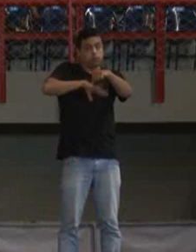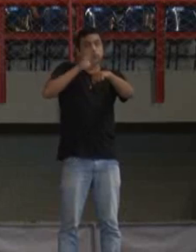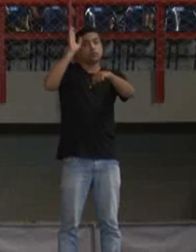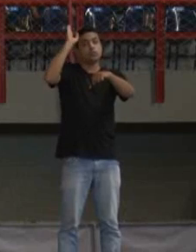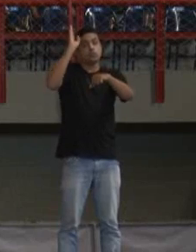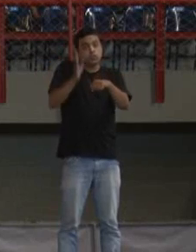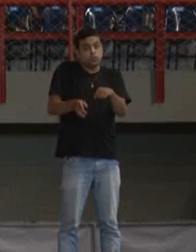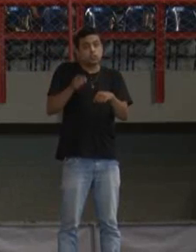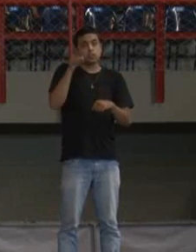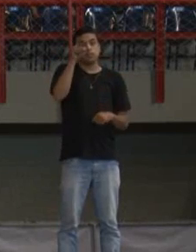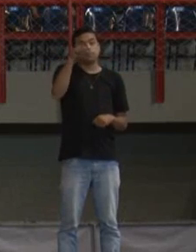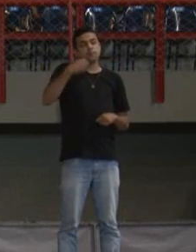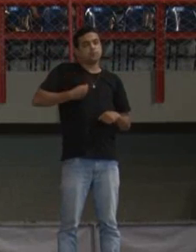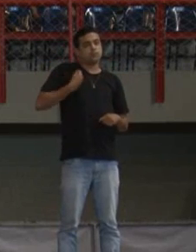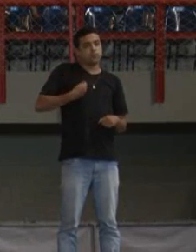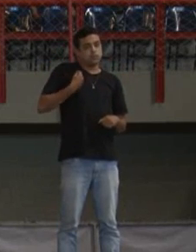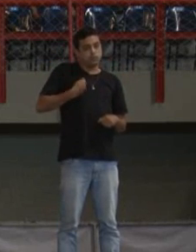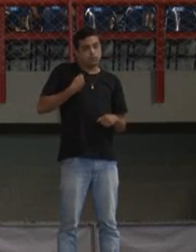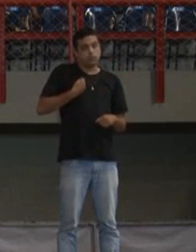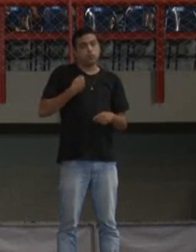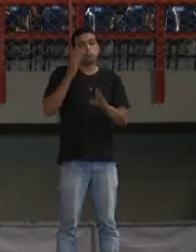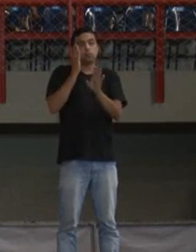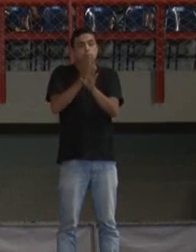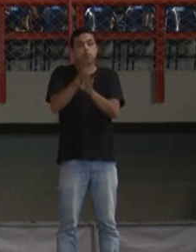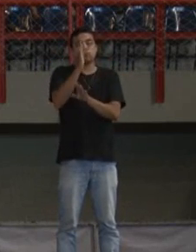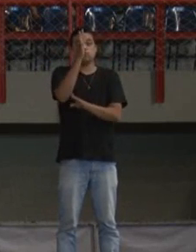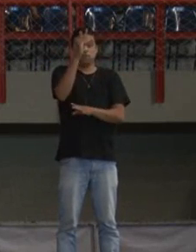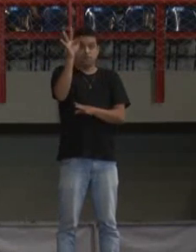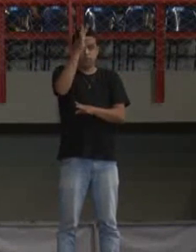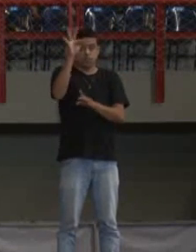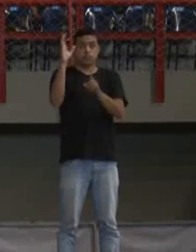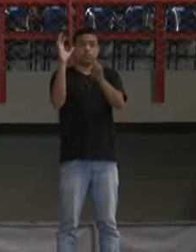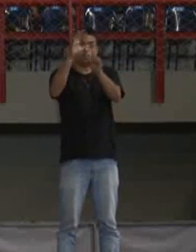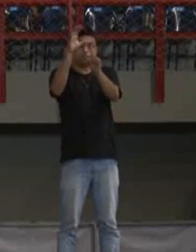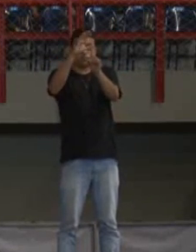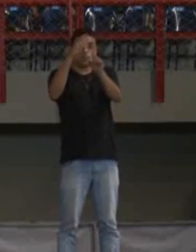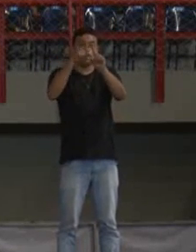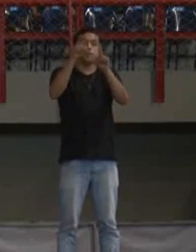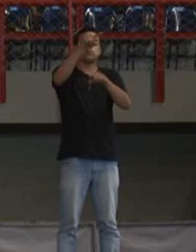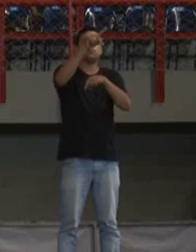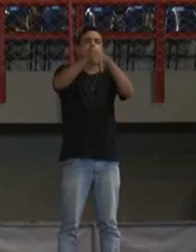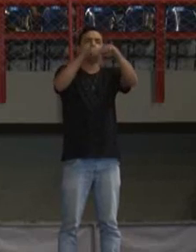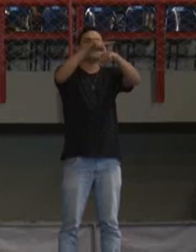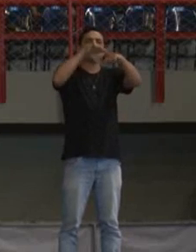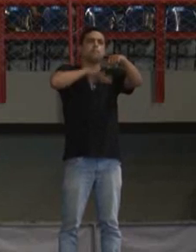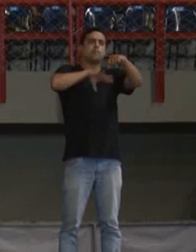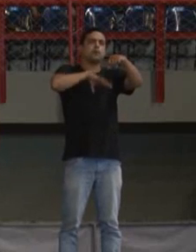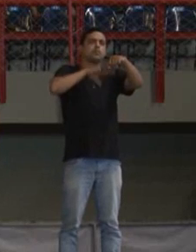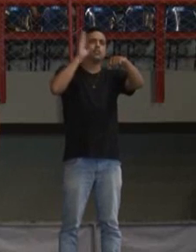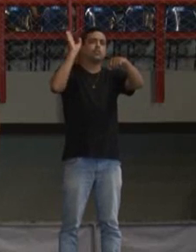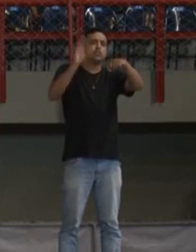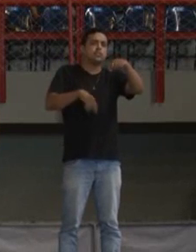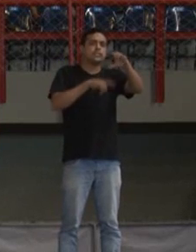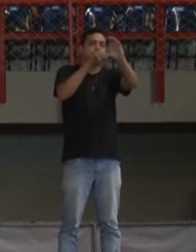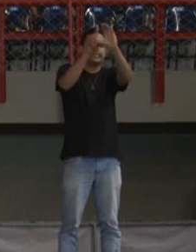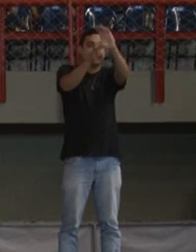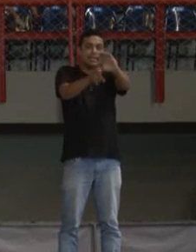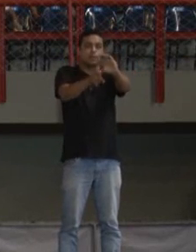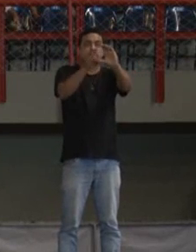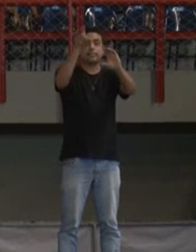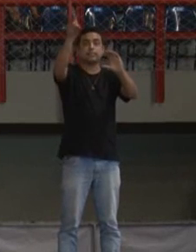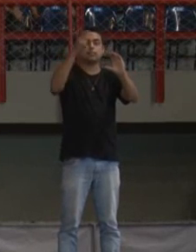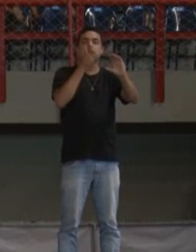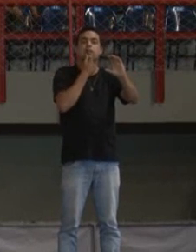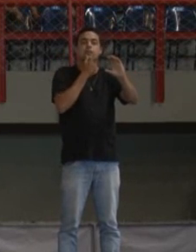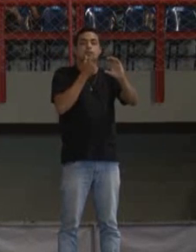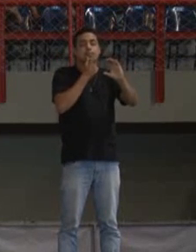muito tempo, viveu sob a influência francesa, mas já estava passando para a dependência da